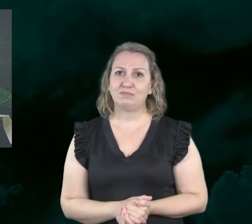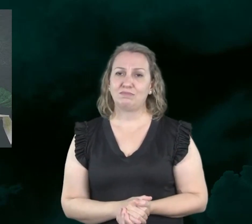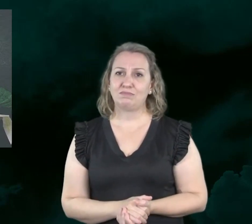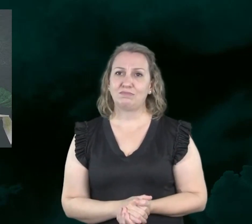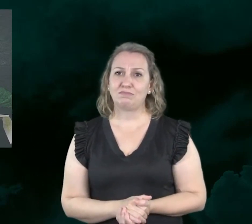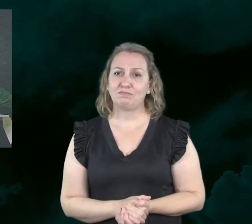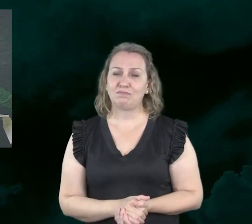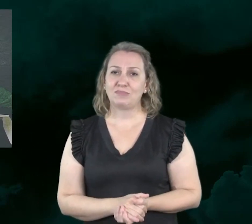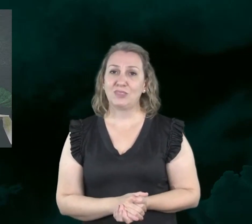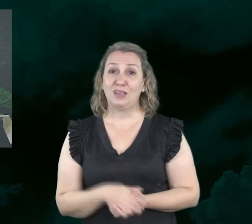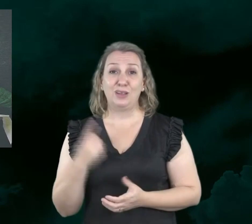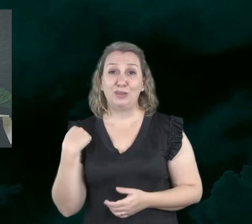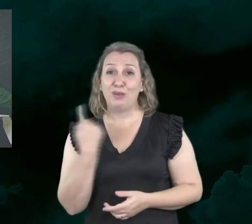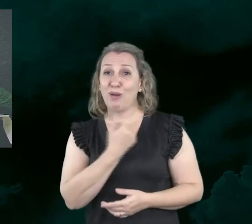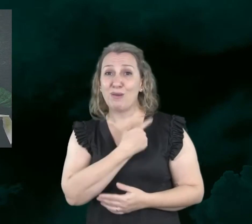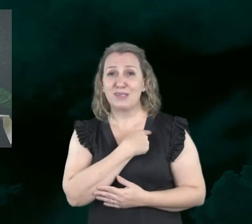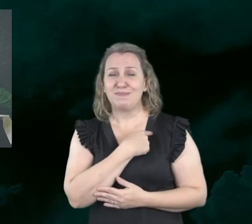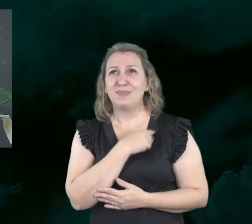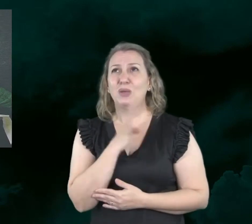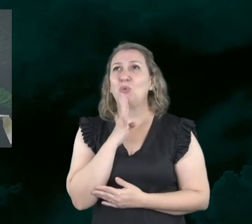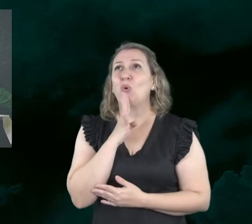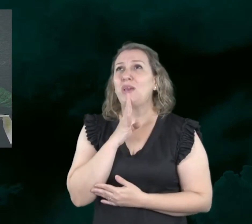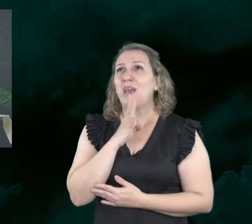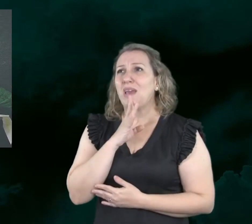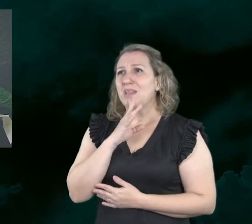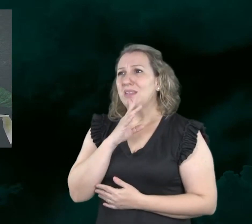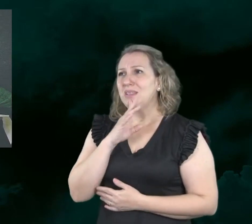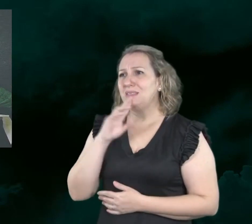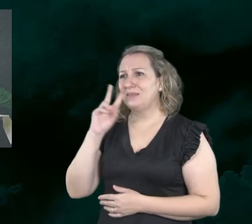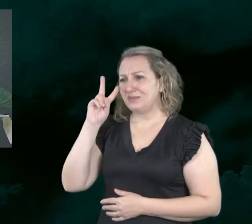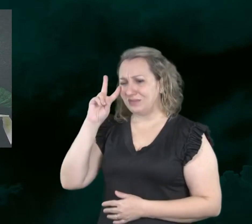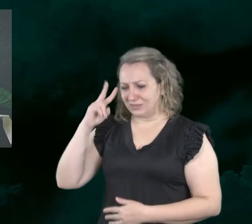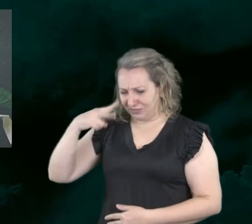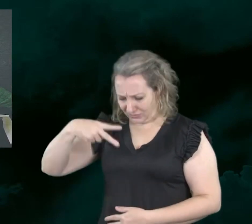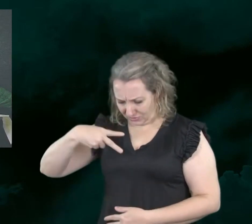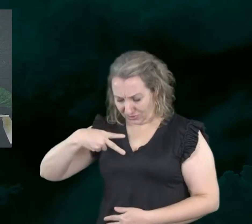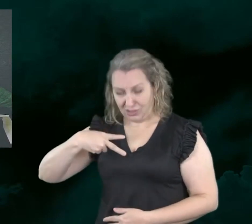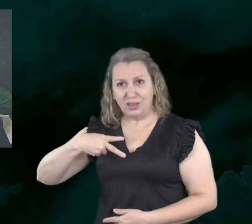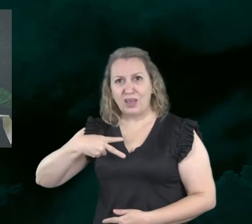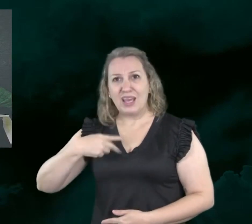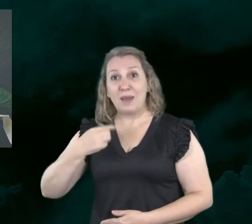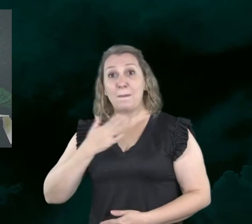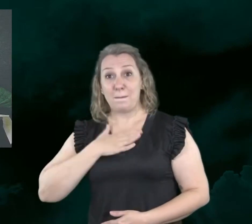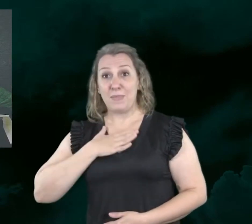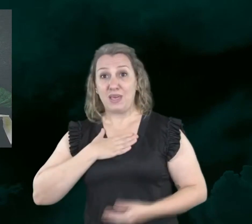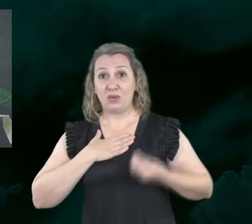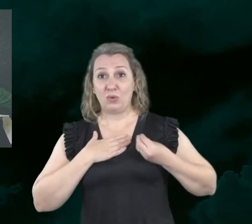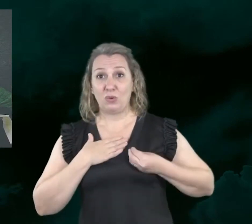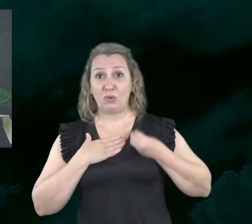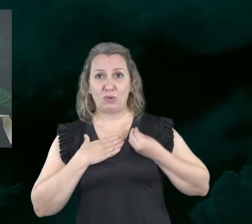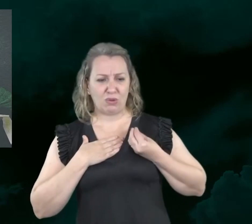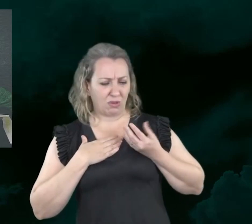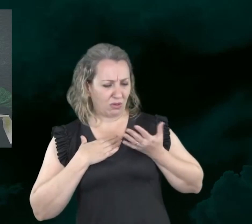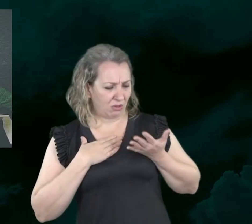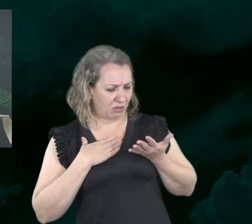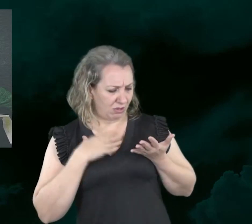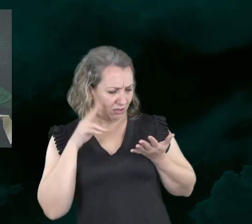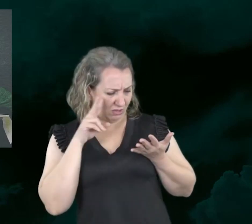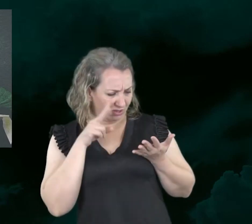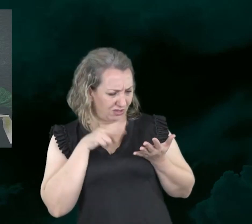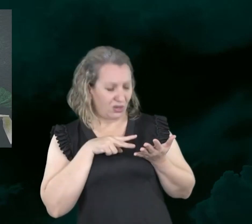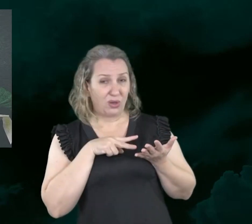conhecemos a nós mesmos. O coração do homem é desesperadamente corrupto. Ninguém